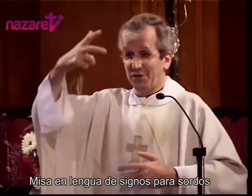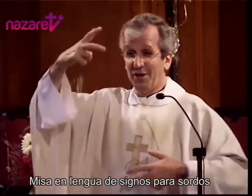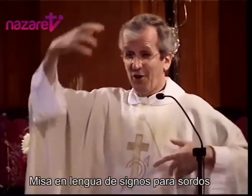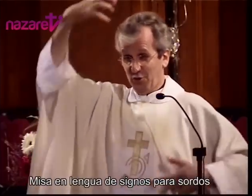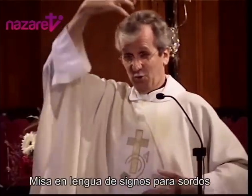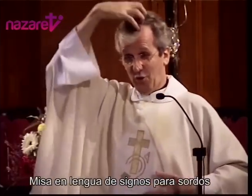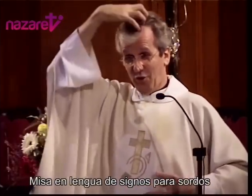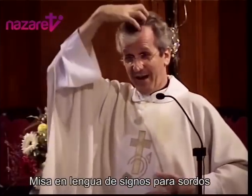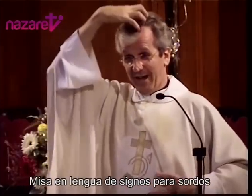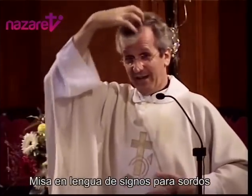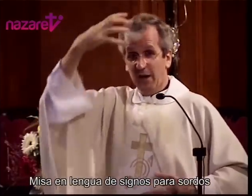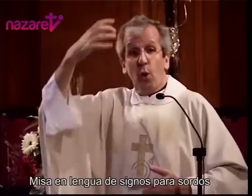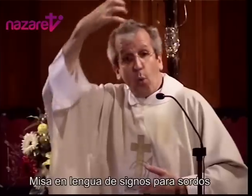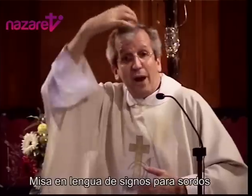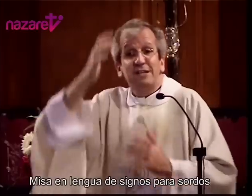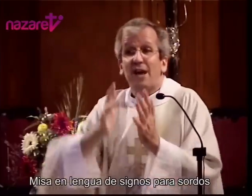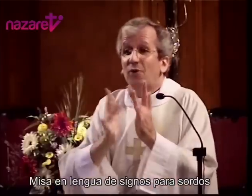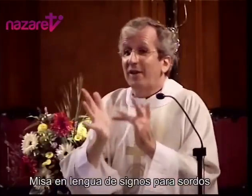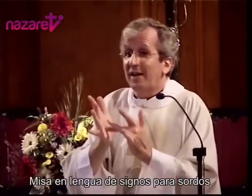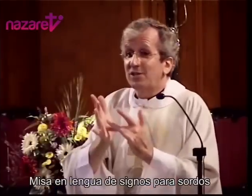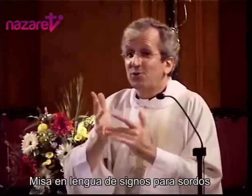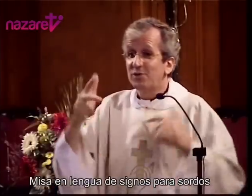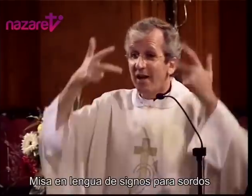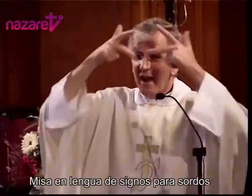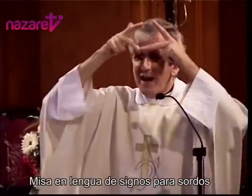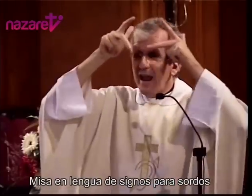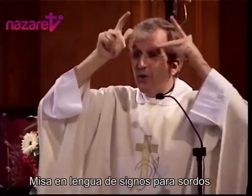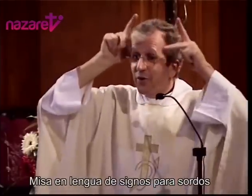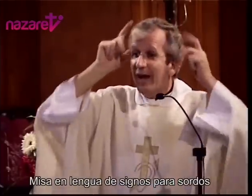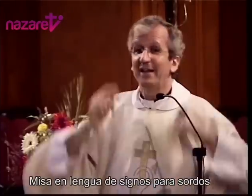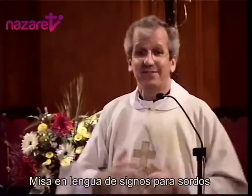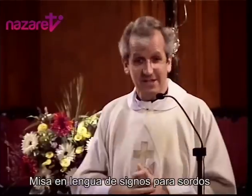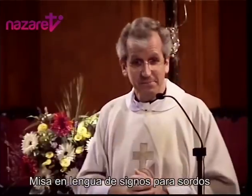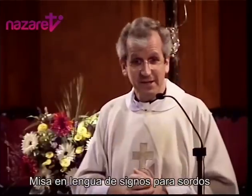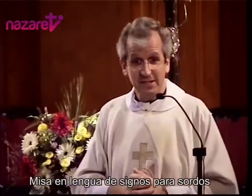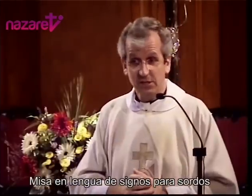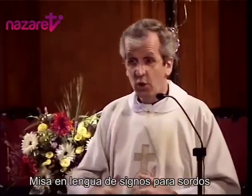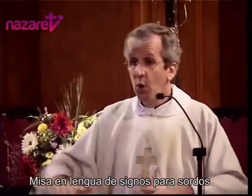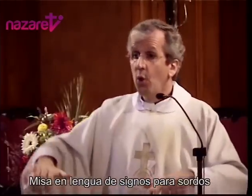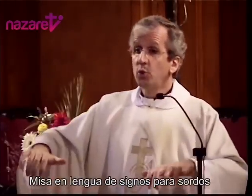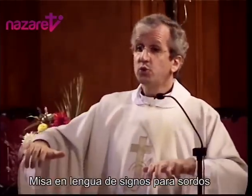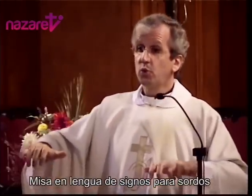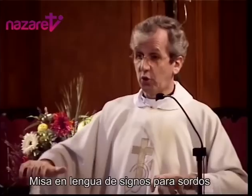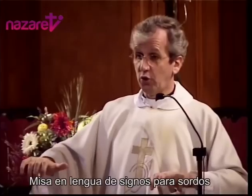su corona. ¿Cuál es la corona de Jesús? La corona de espinas. Su trono,